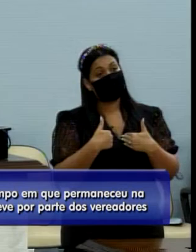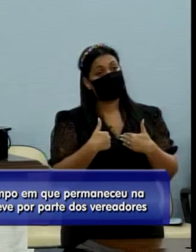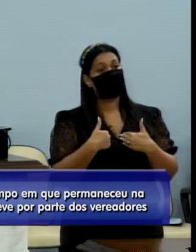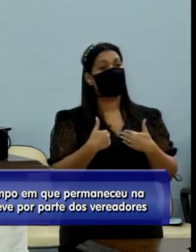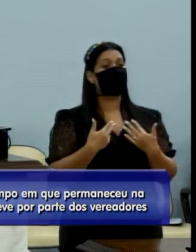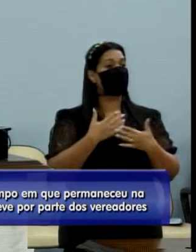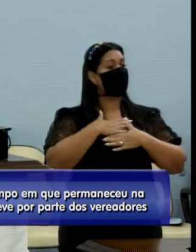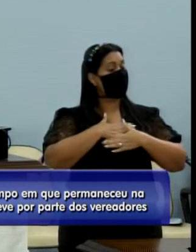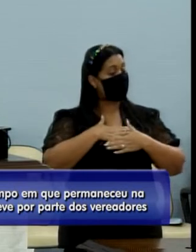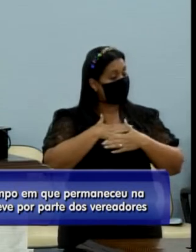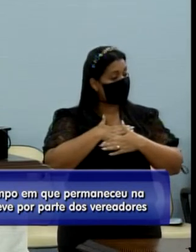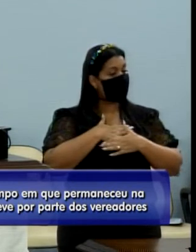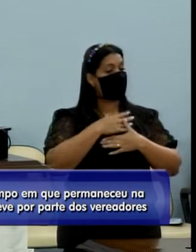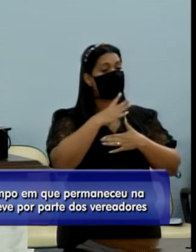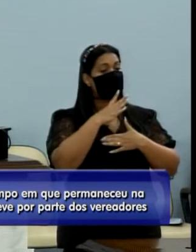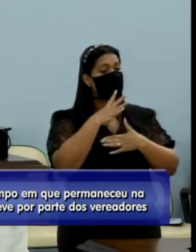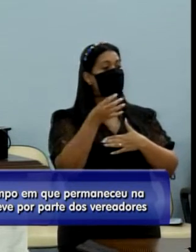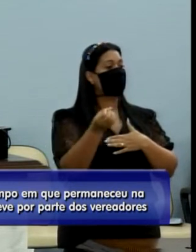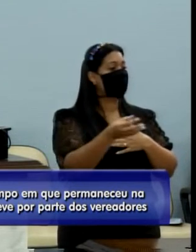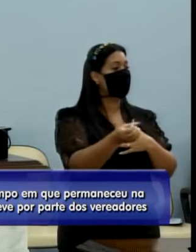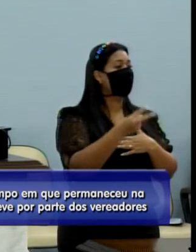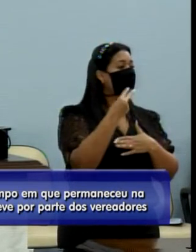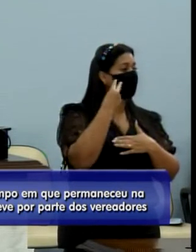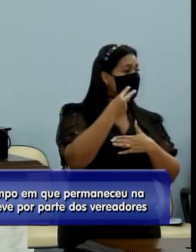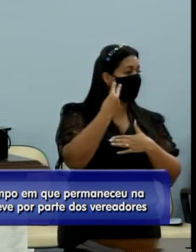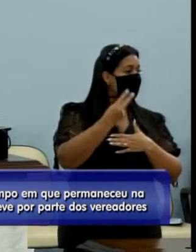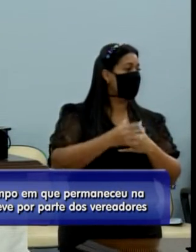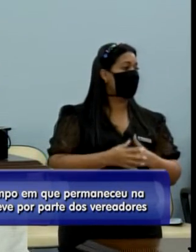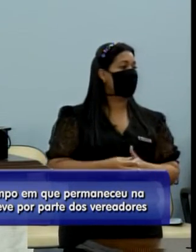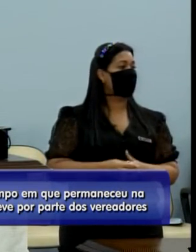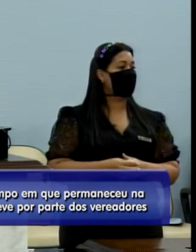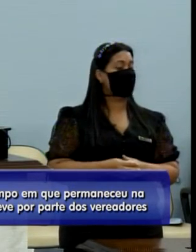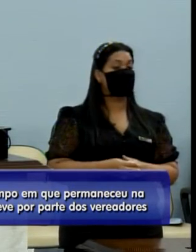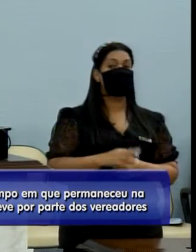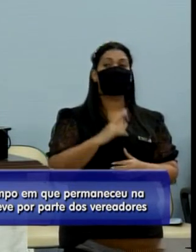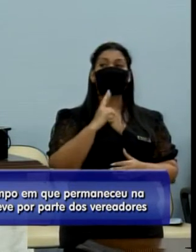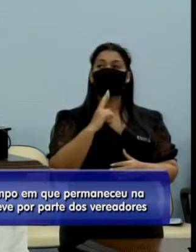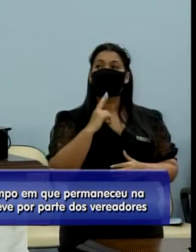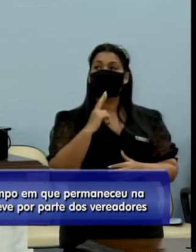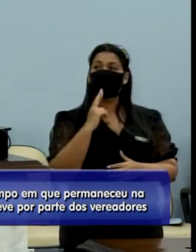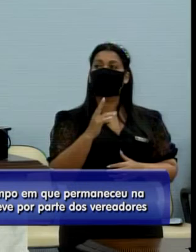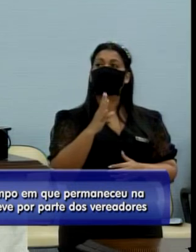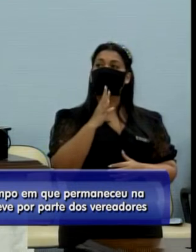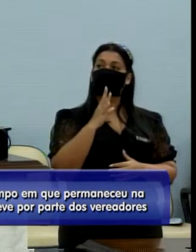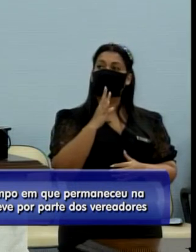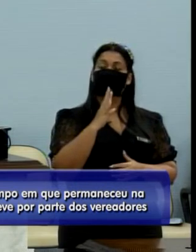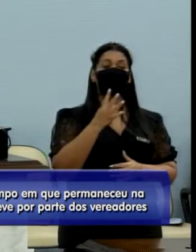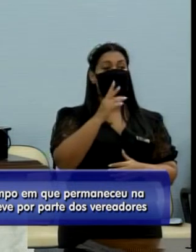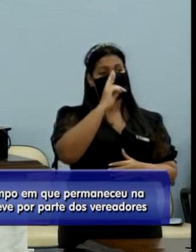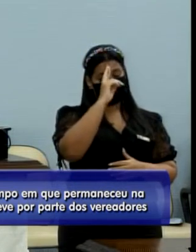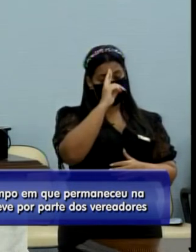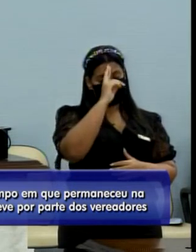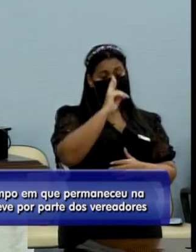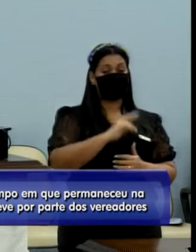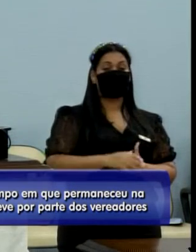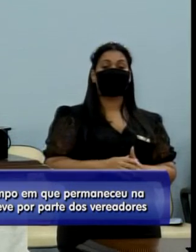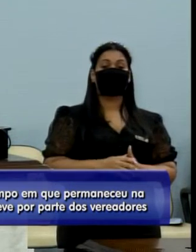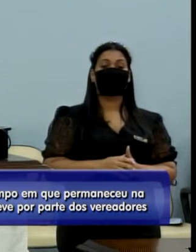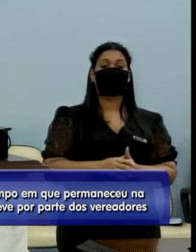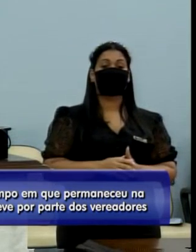foi um prazer conhecer os novos vereadores o Robson risco Eu não conhecia o Rossini Diniz